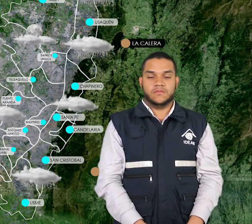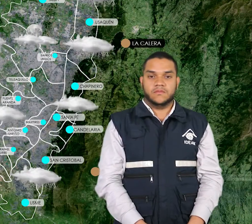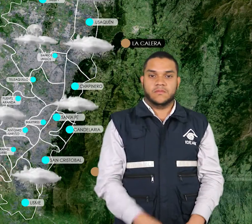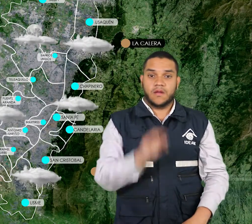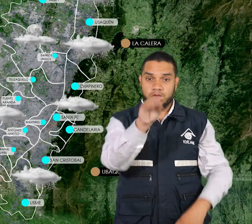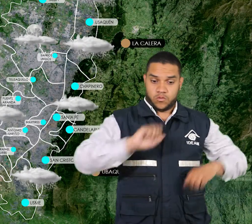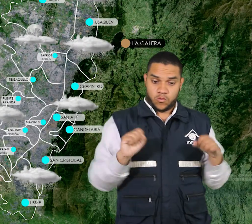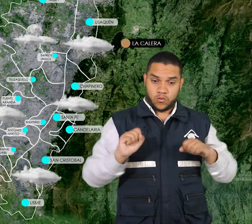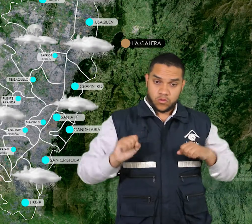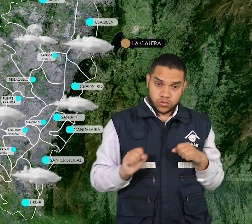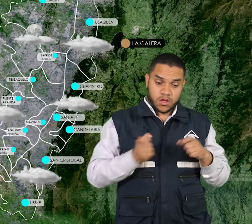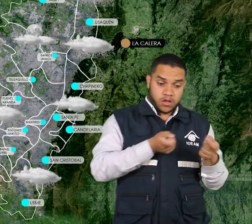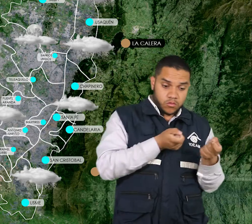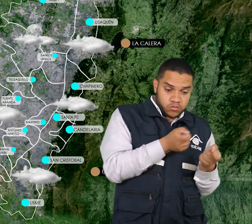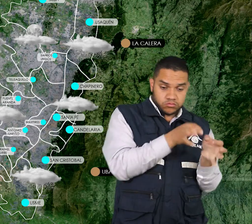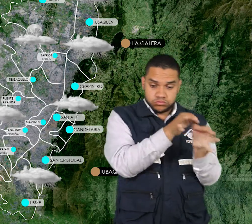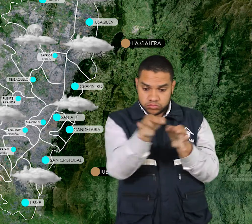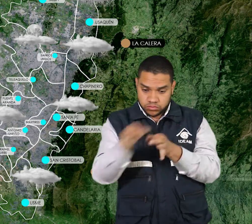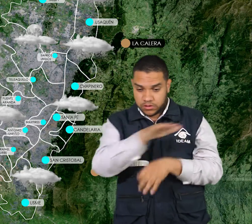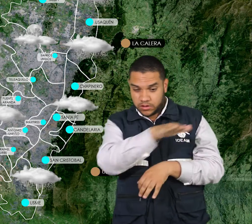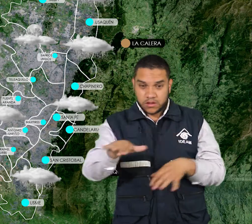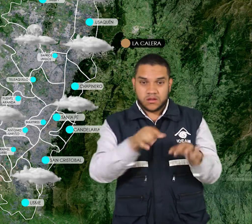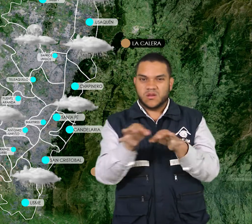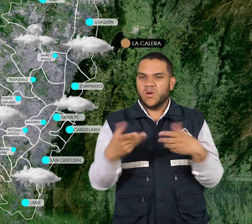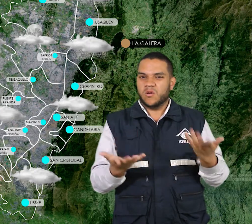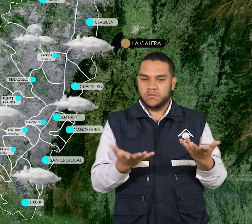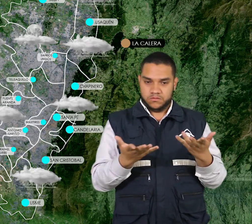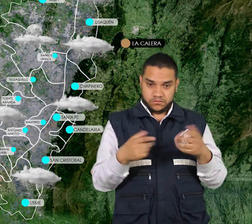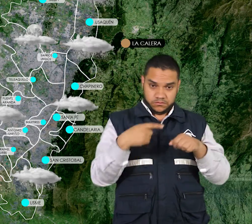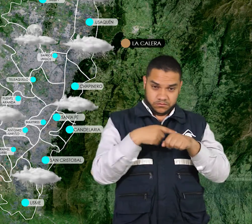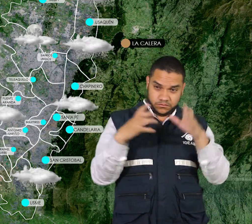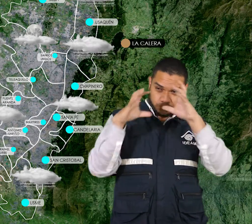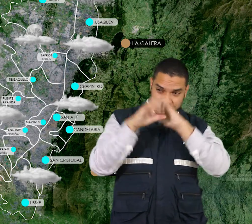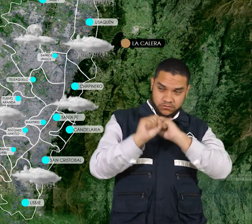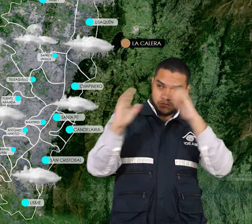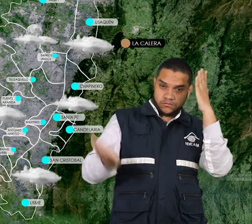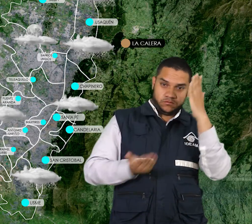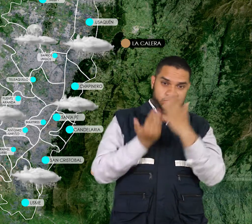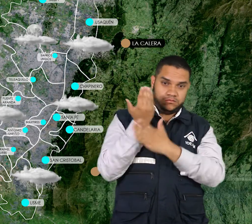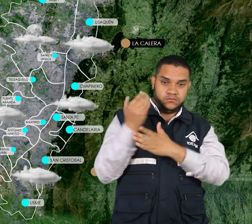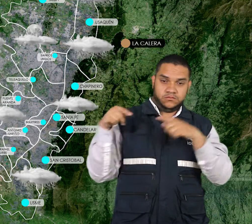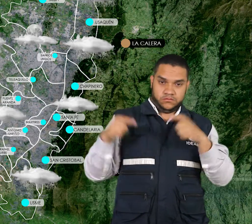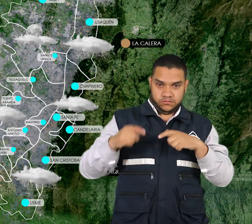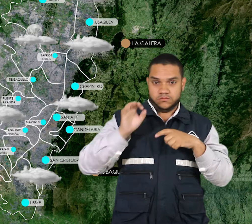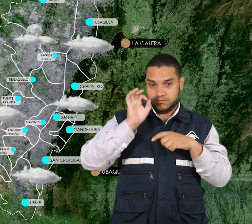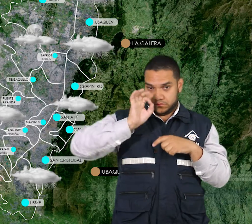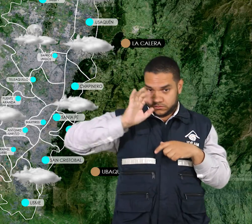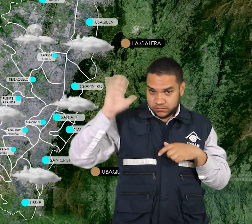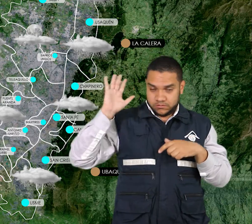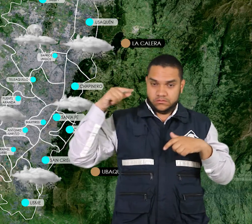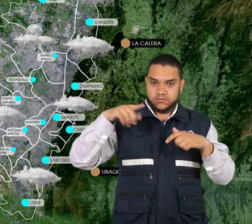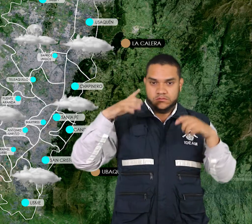El pronóstico para la ciudad de Bogotá y para la sabana nos indica que en el transcurso de la noche y de la madrugada hay